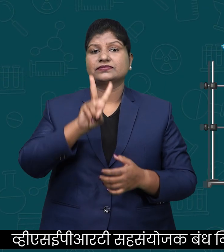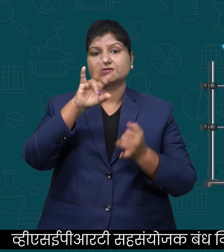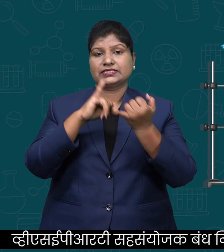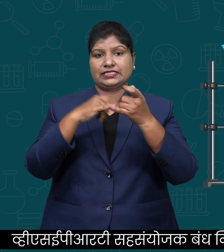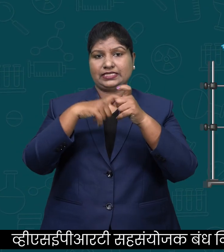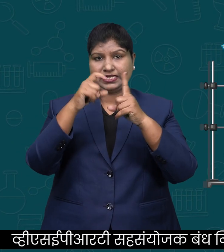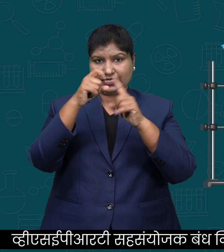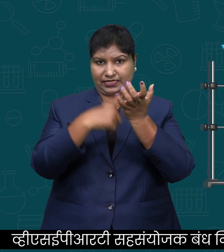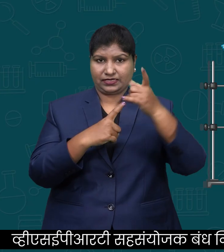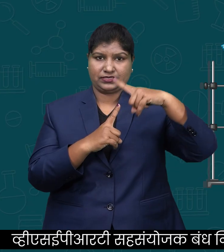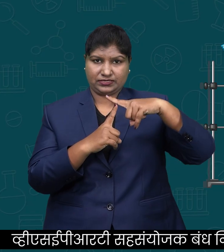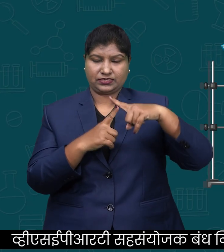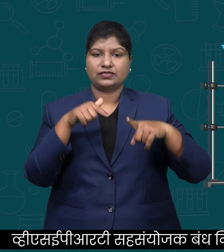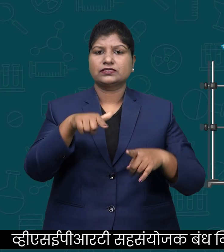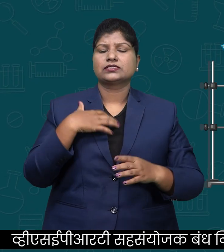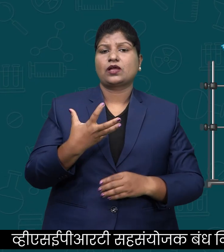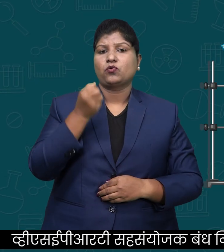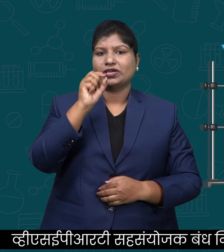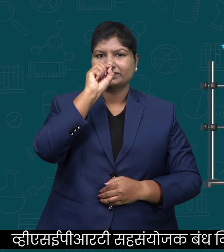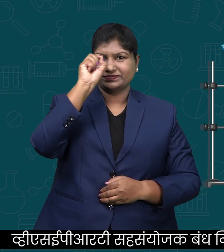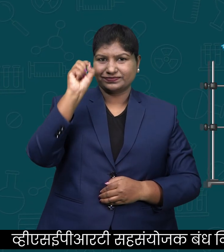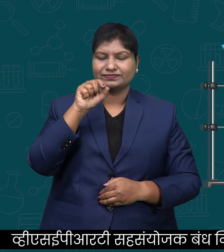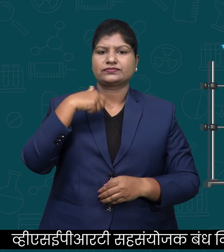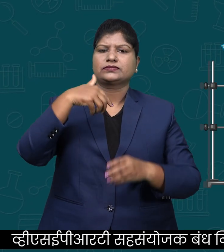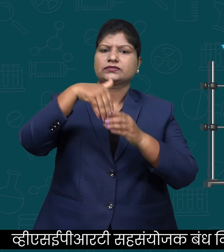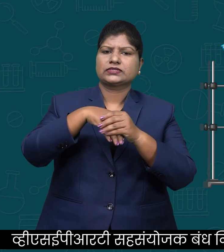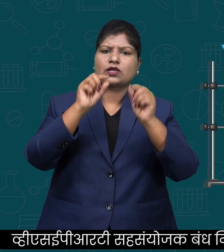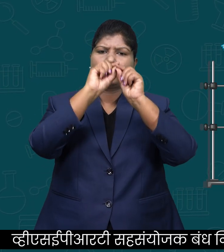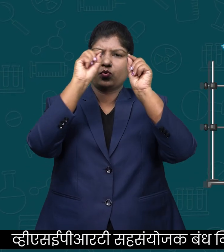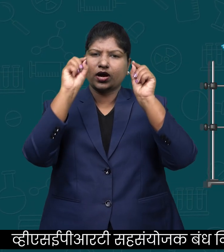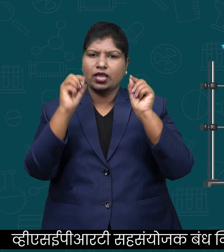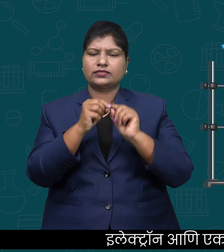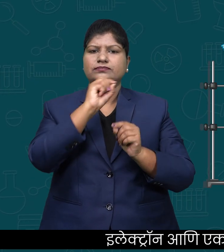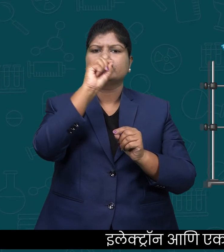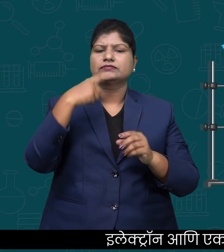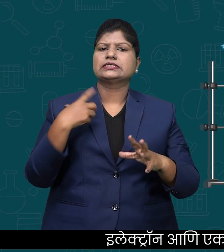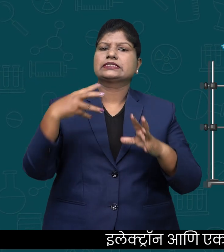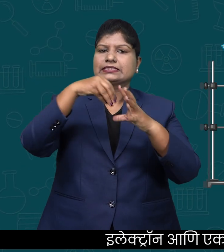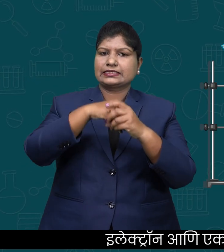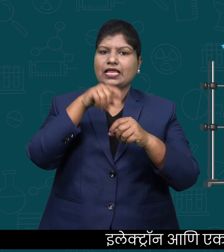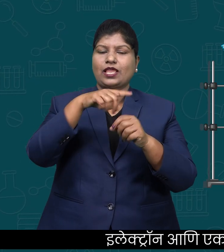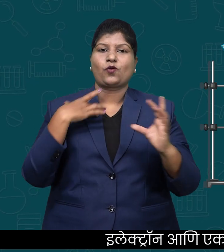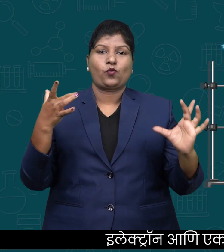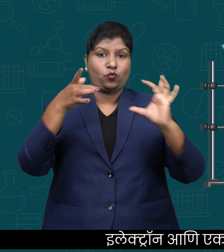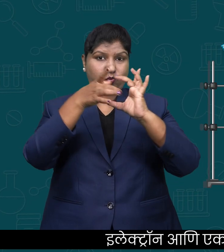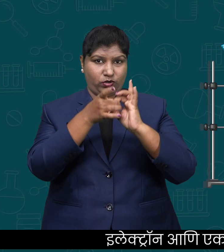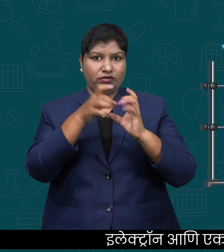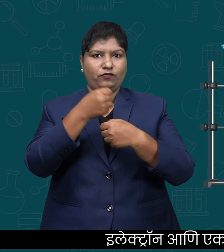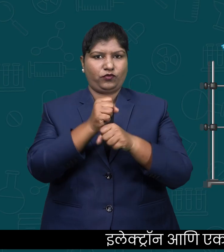VSPRT सहसंयोजक बंध निर्मितीमध्ये भाग घेणाऱ्या व्हॅलेन्स शेलमधील इलेक्ट्रॉन आणि एकमेकांना मागे टाकणारे